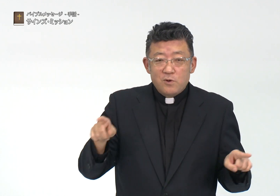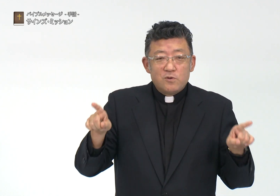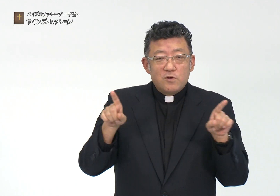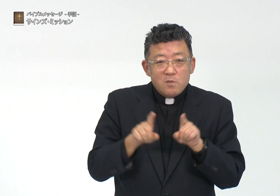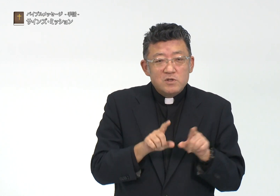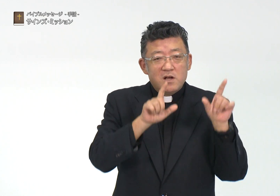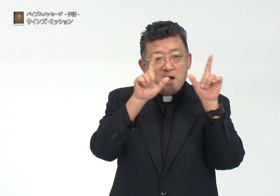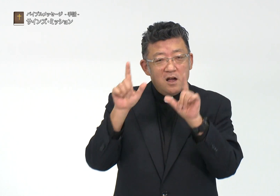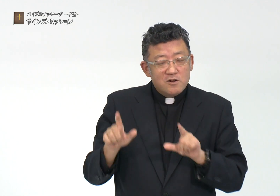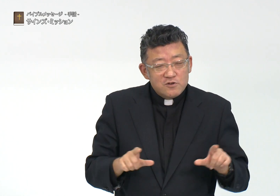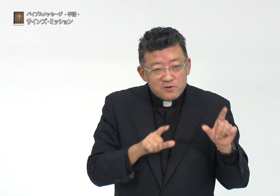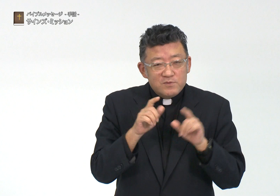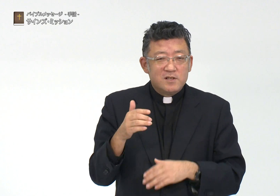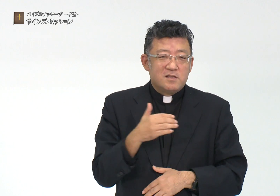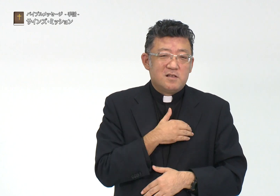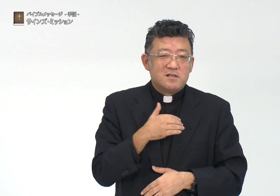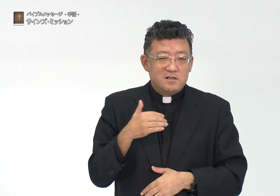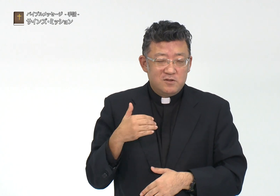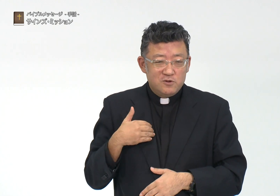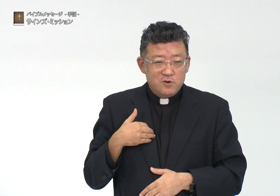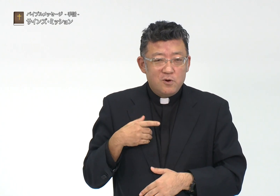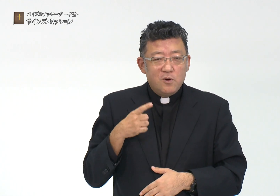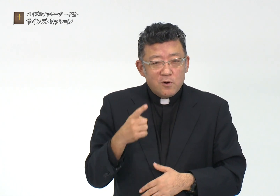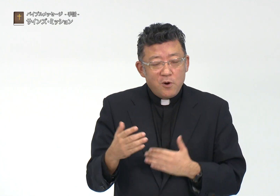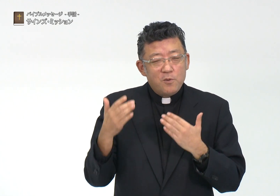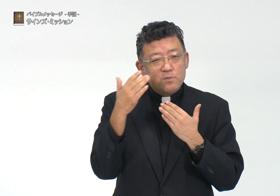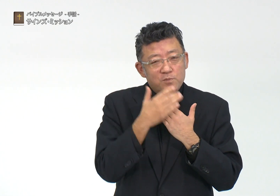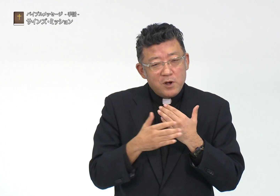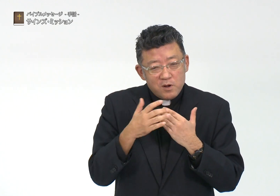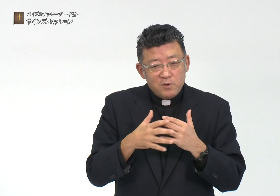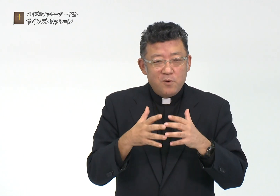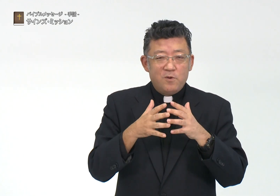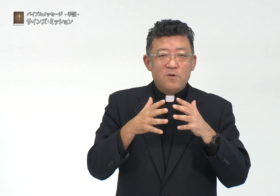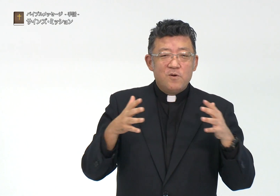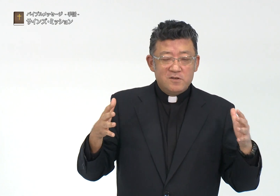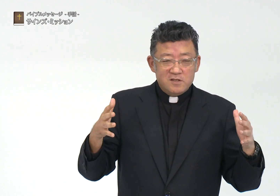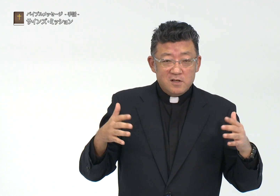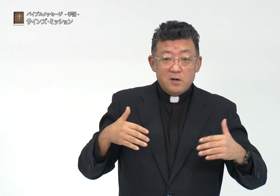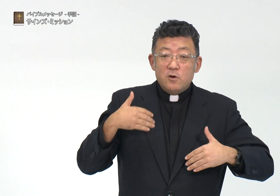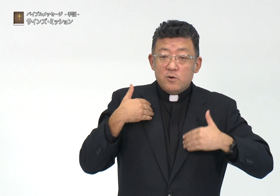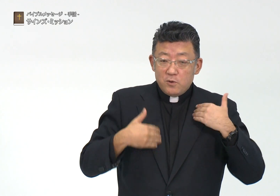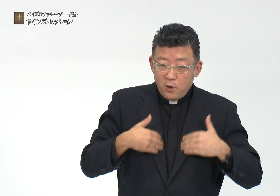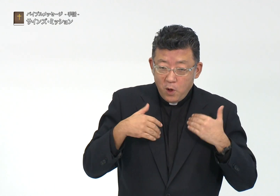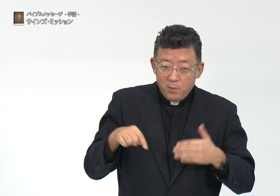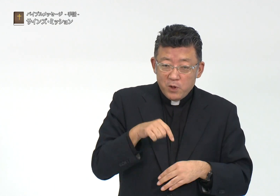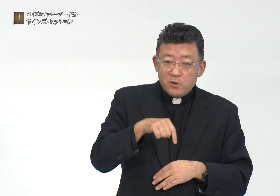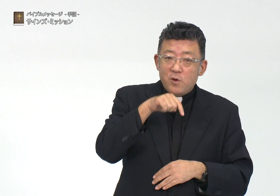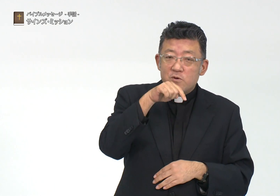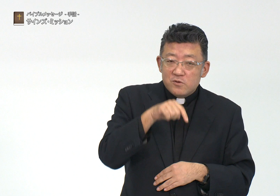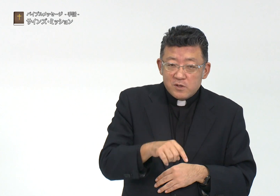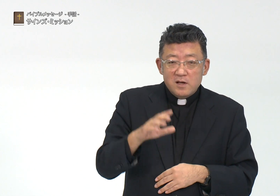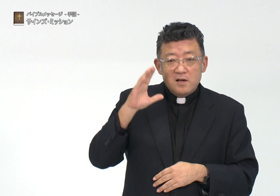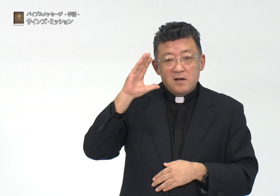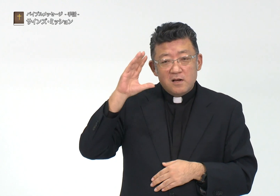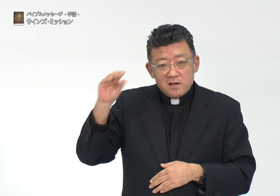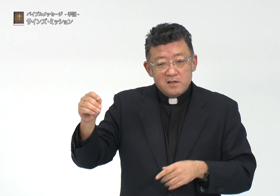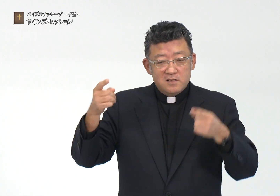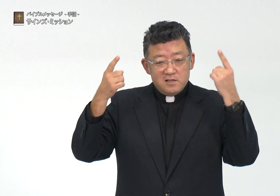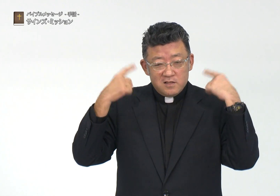崇め灯とともに歩むことができるその大きな恵み大きな